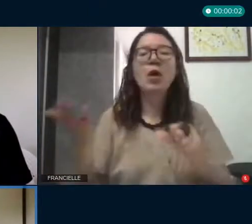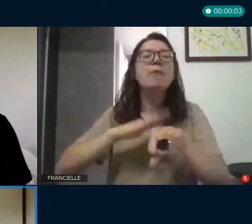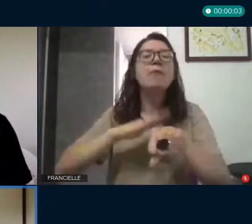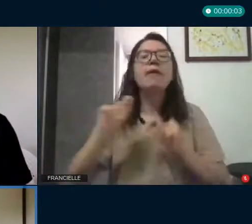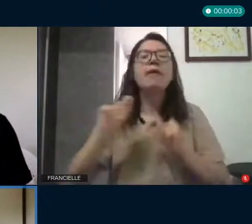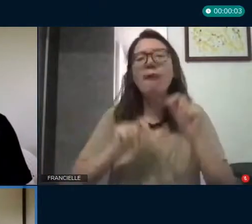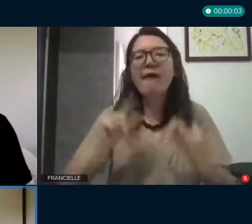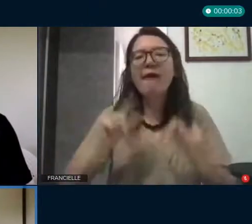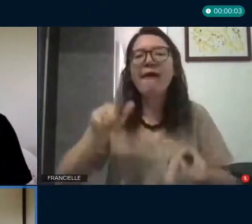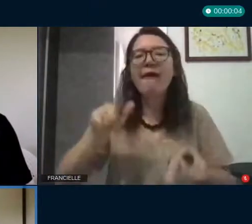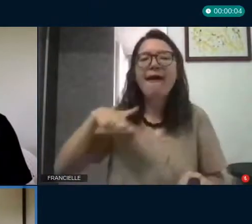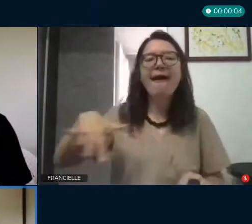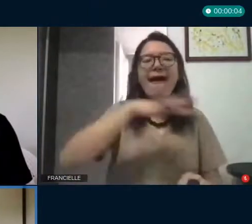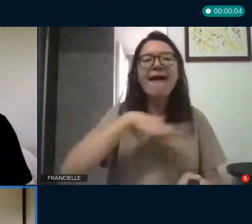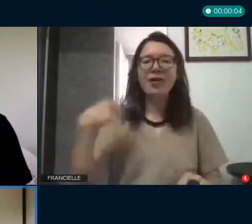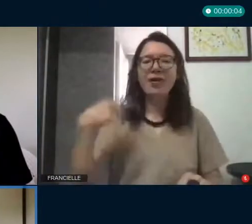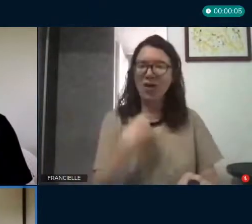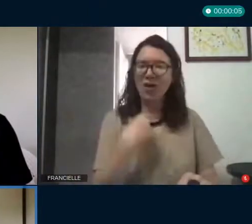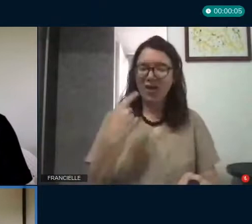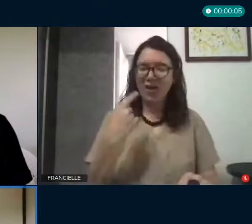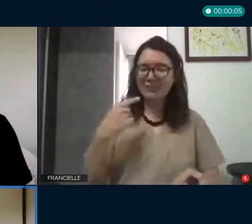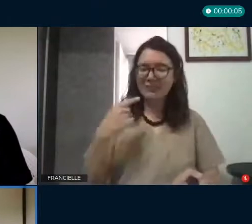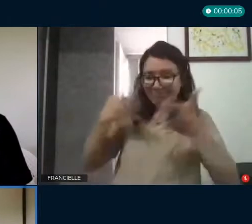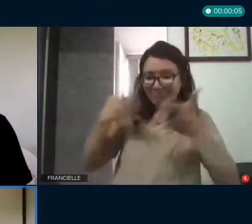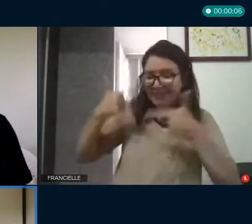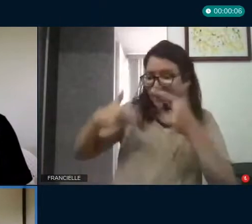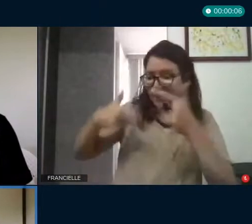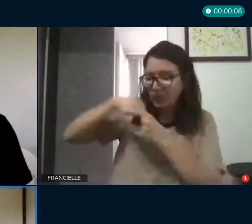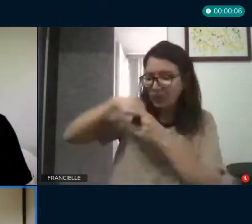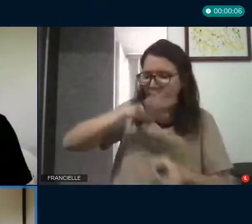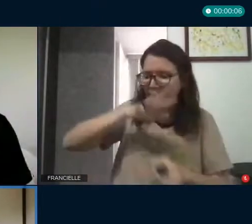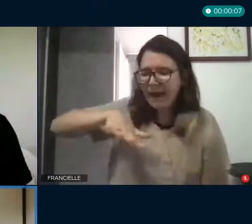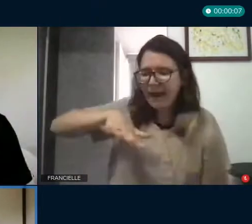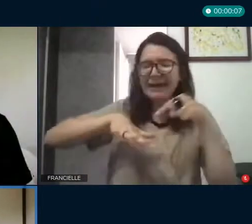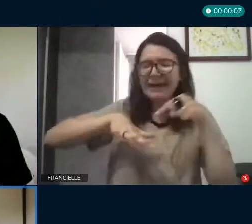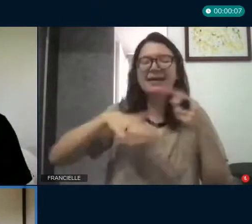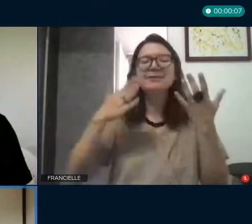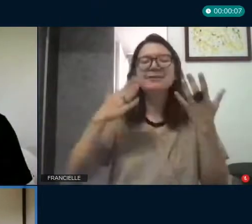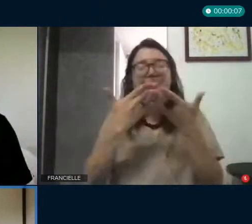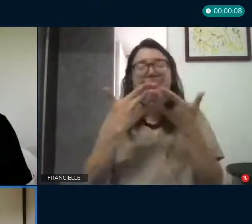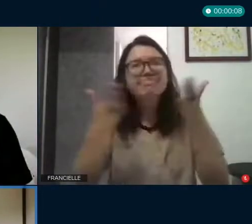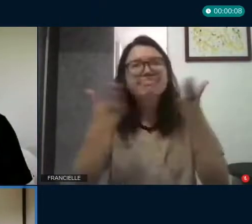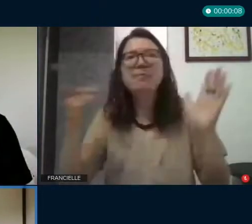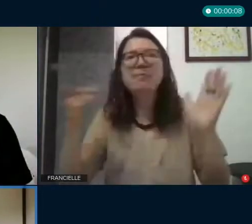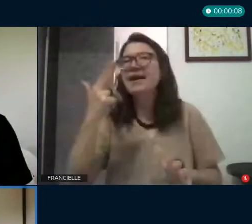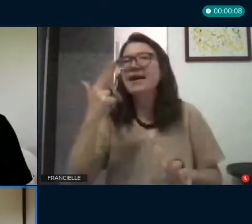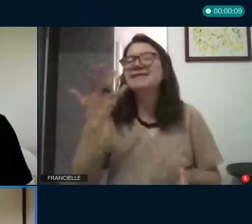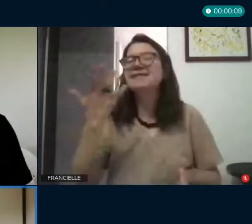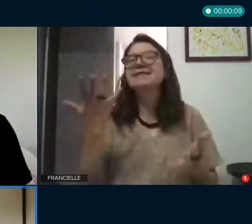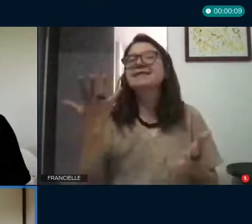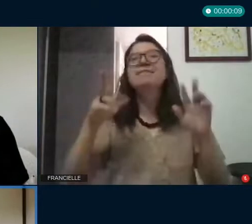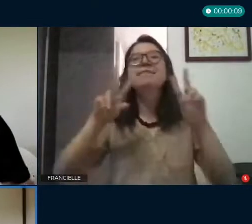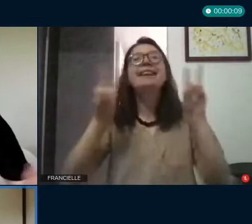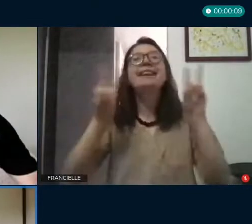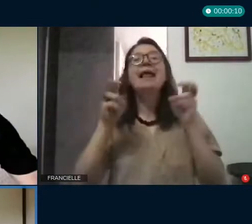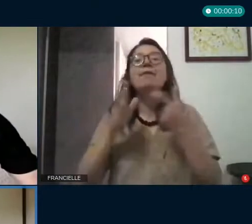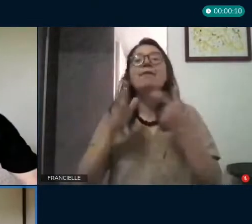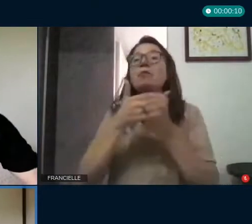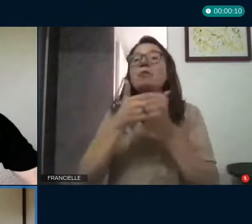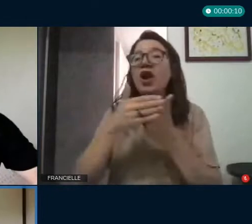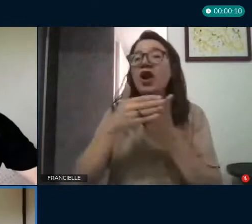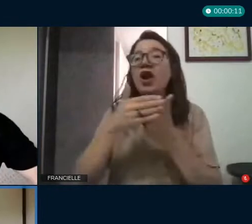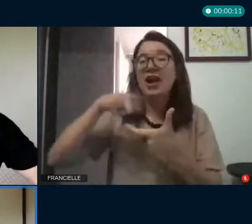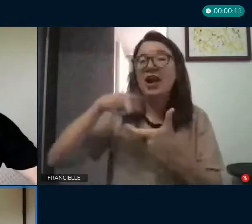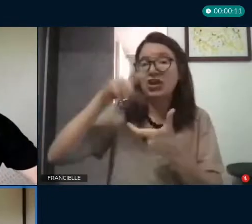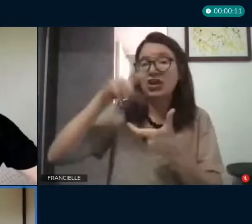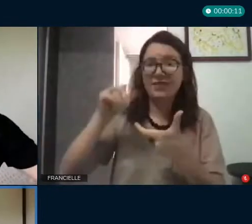extrema importância para os estudos na área de terminologia. Eu já trabalho nessa área e vejo